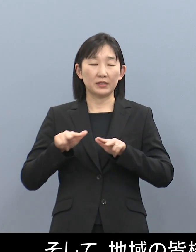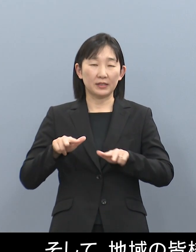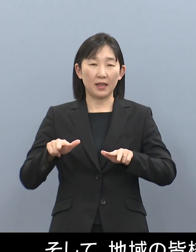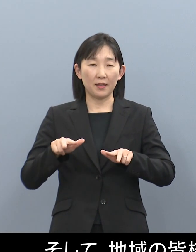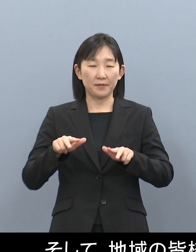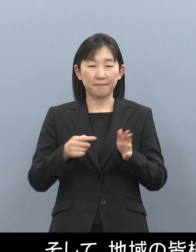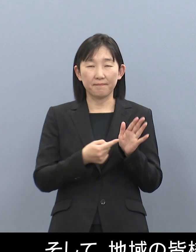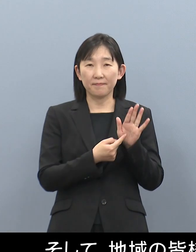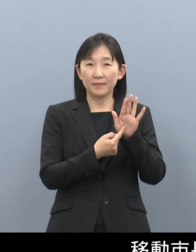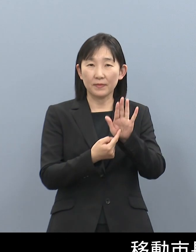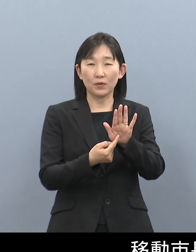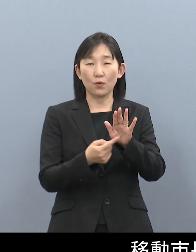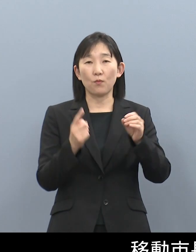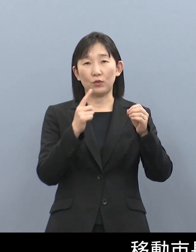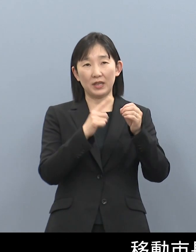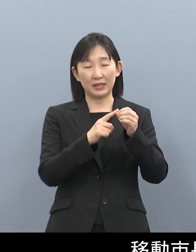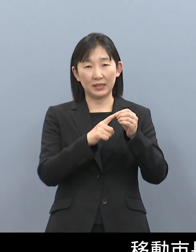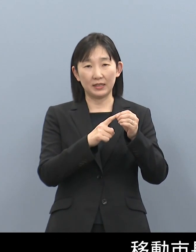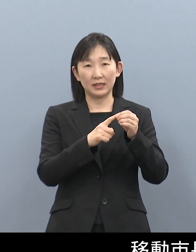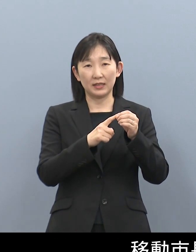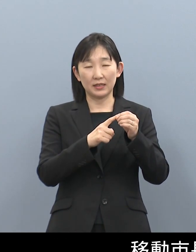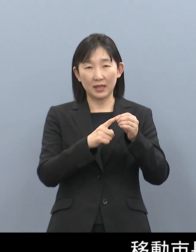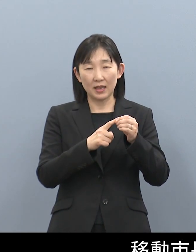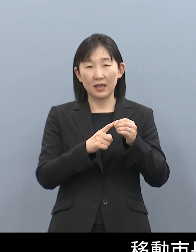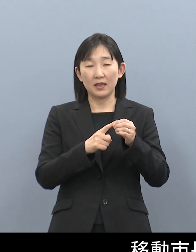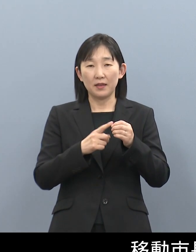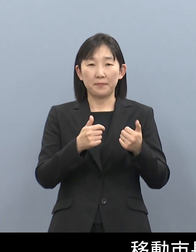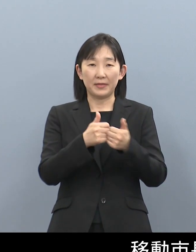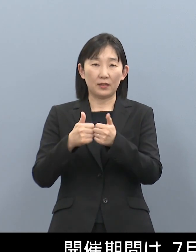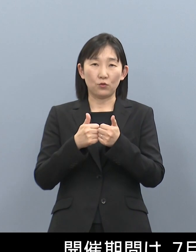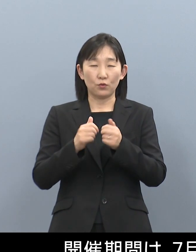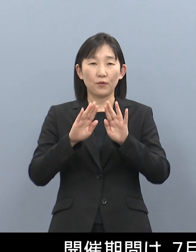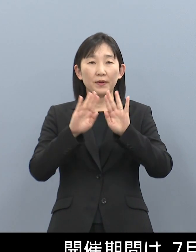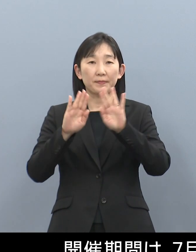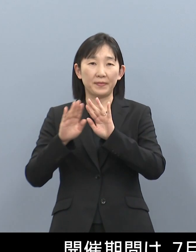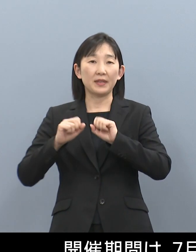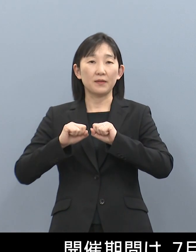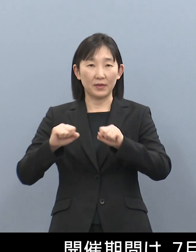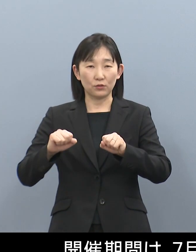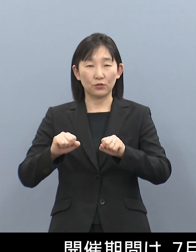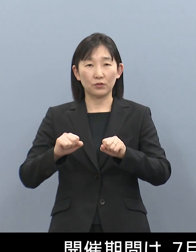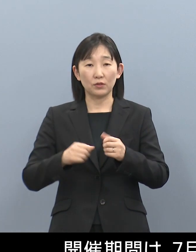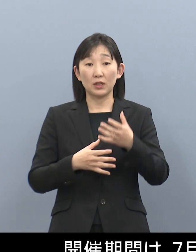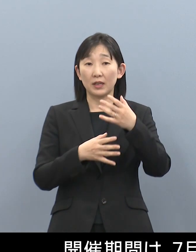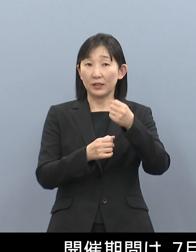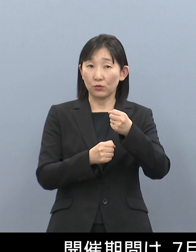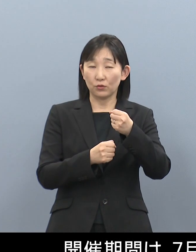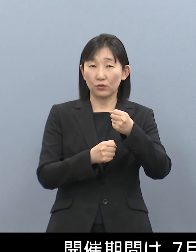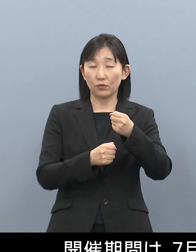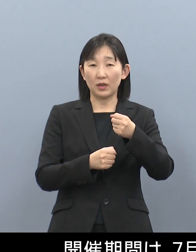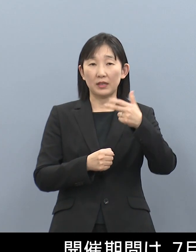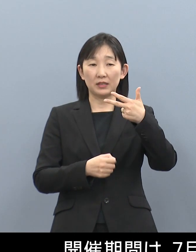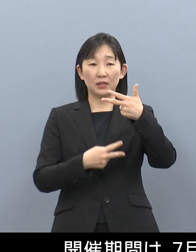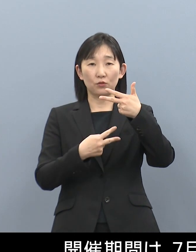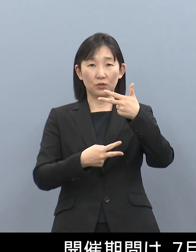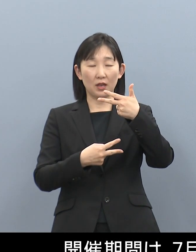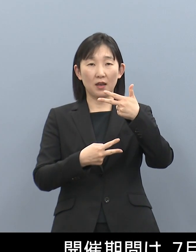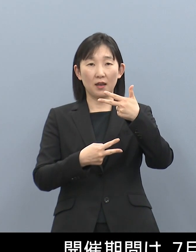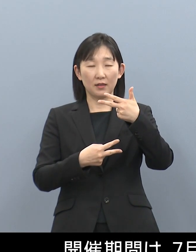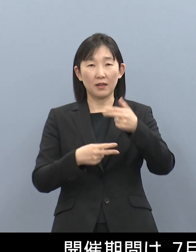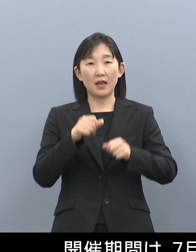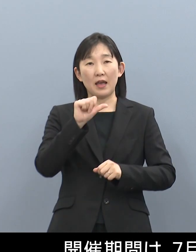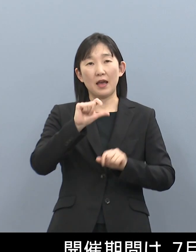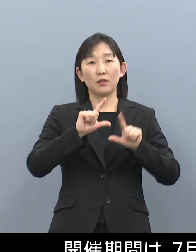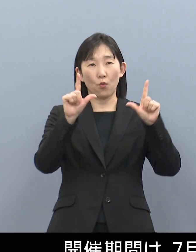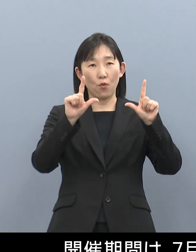といたしまして、移動市長室を開催いたします。開催期間は7月2日の阿東地域を皮切